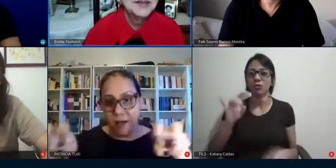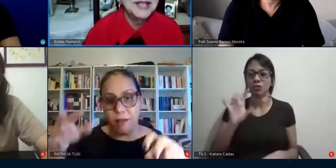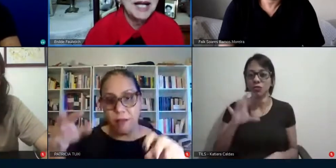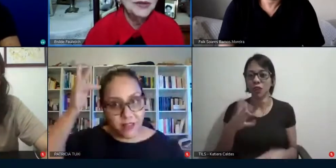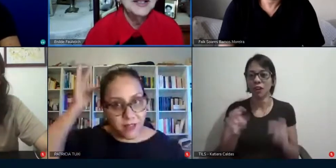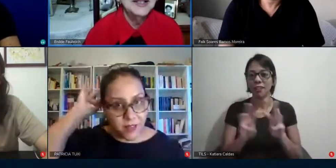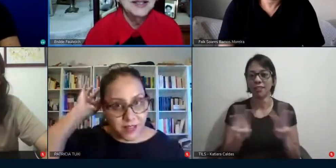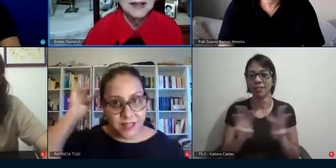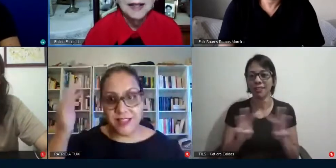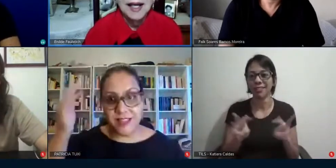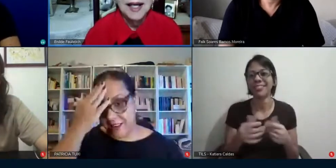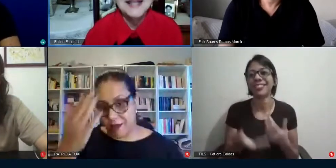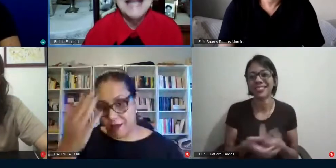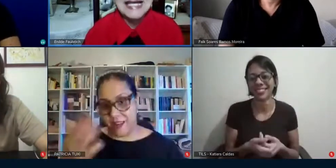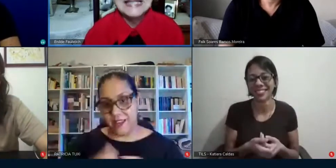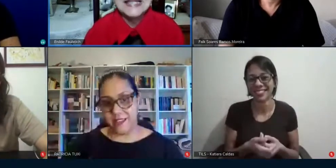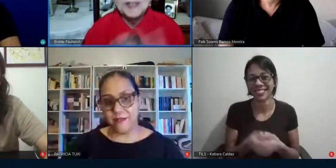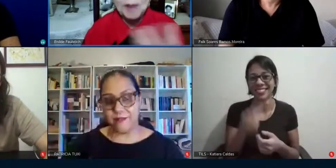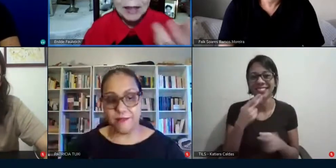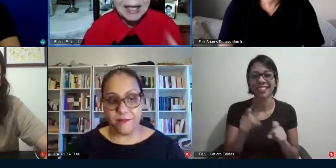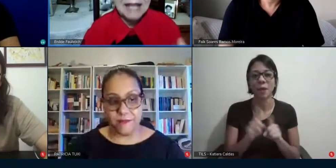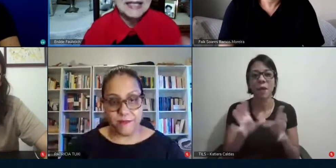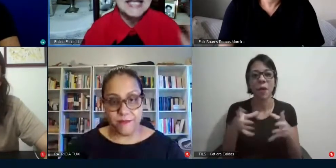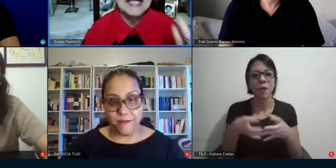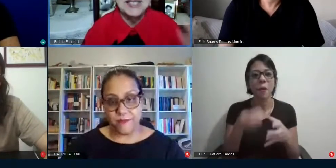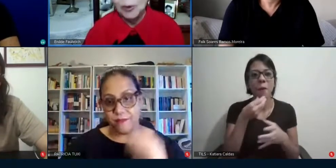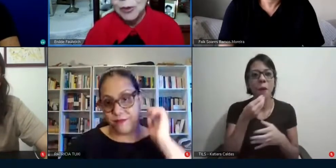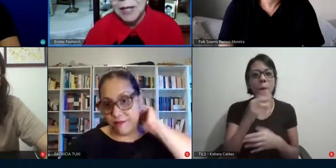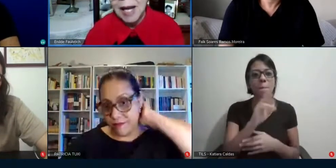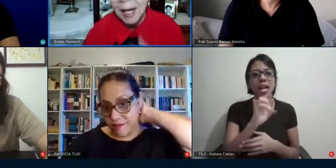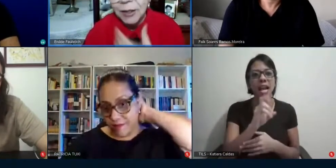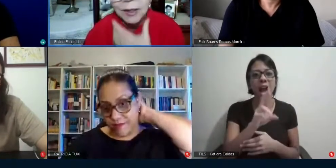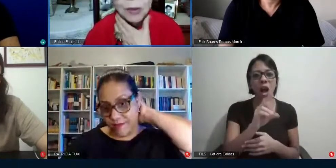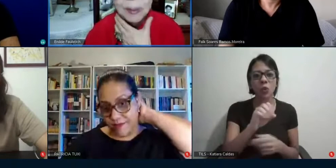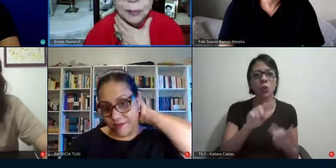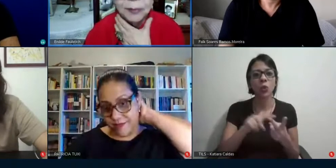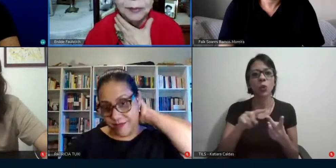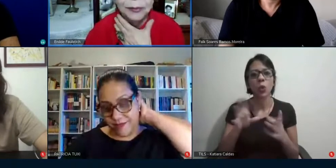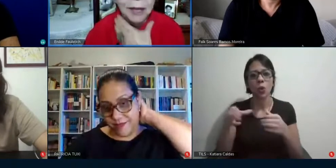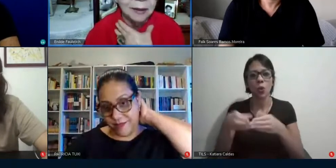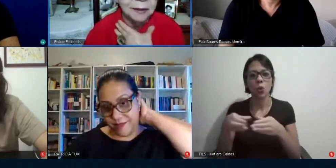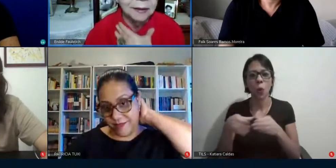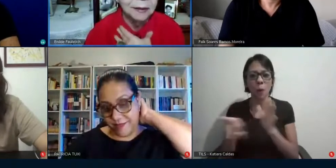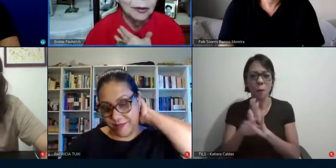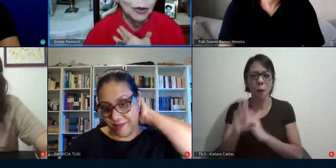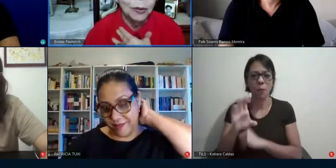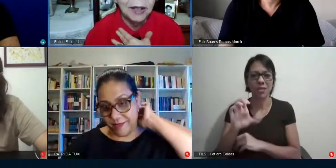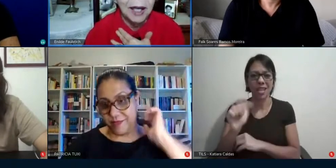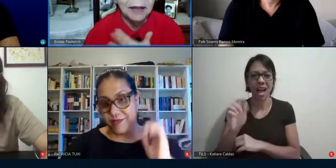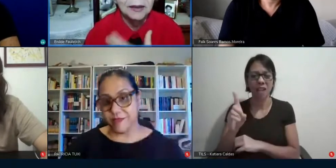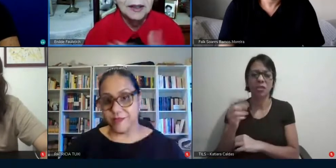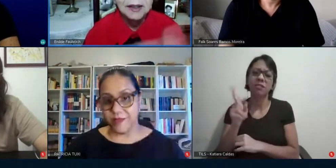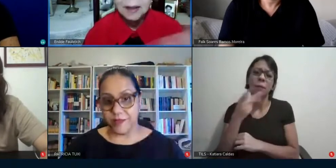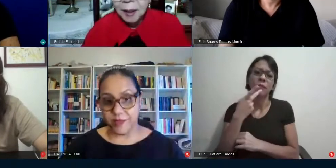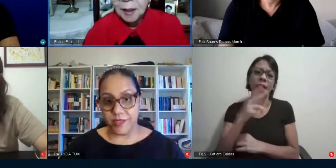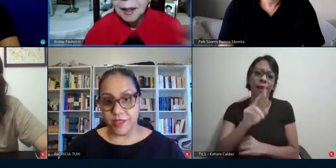O Ricardo ali é... E a equipe, é o Ricardo e a equipe do SEAD, né? Eu sempre falo no nome do